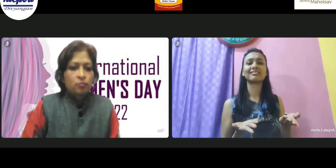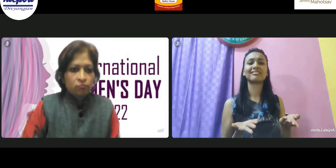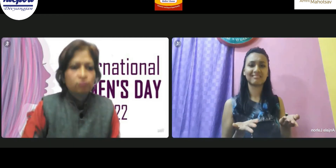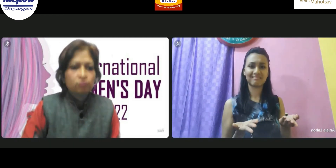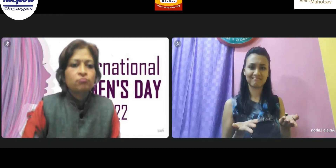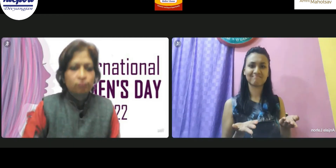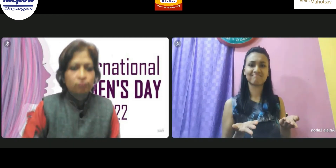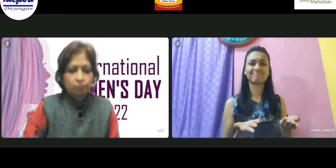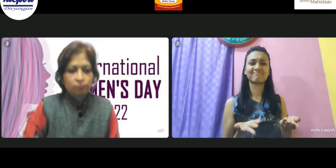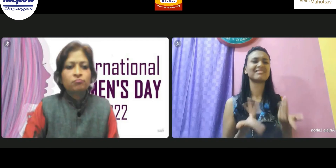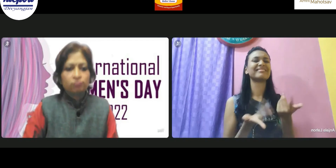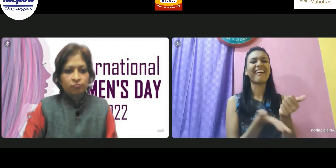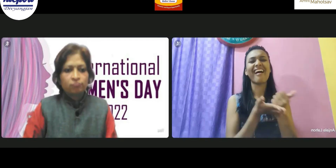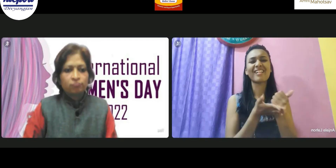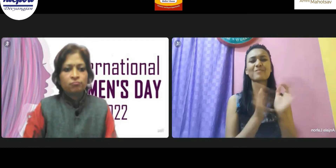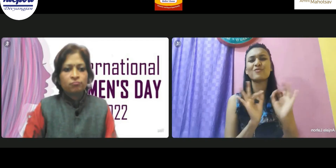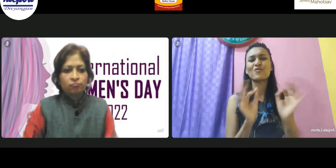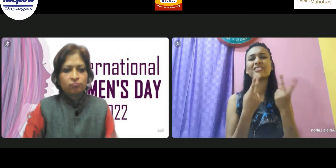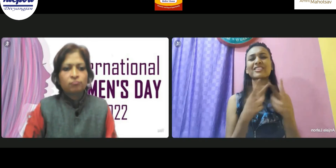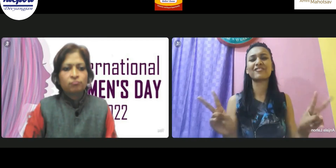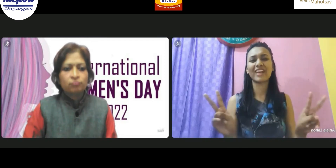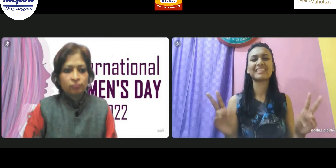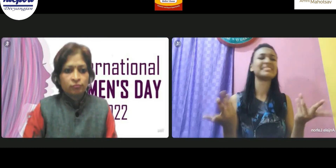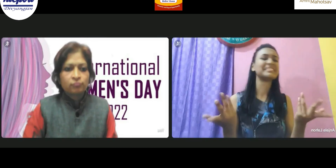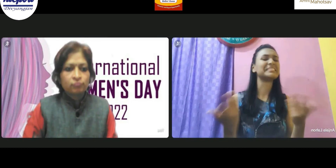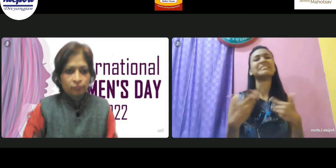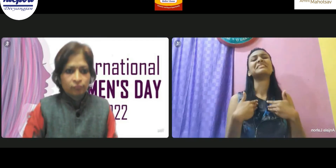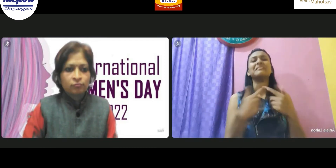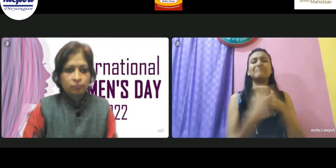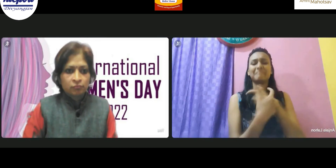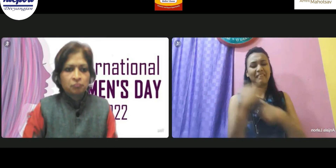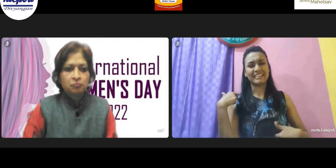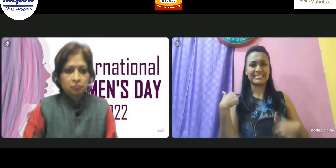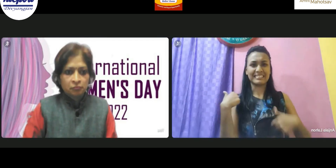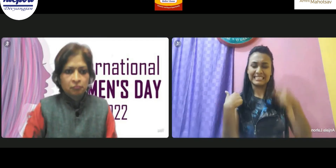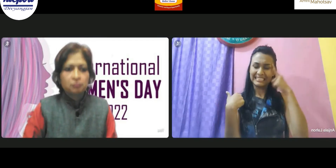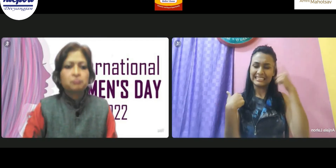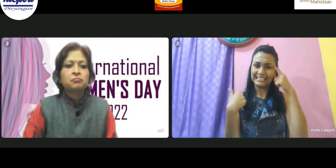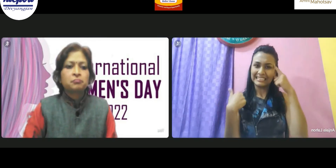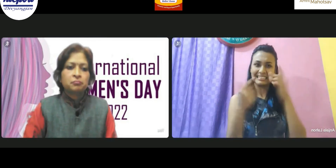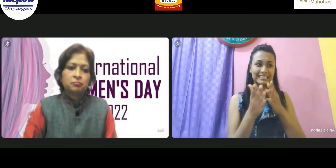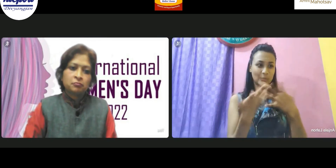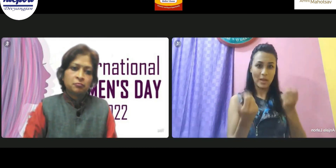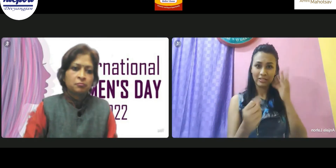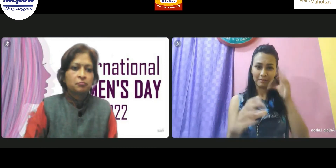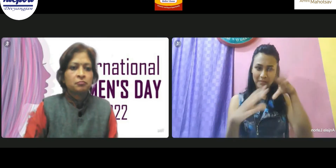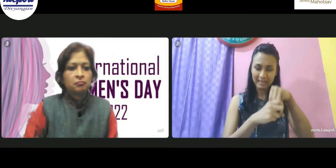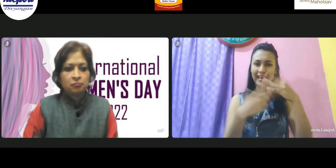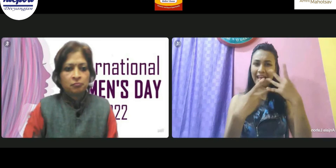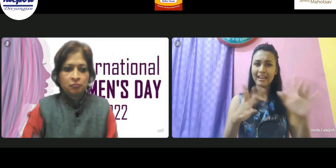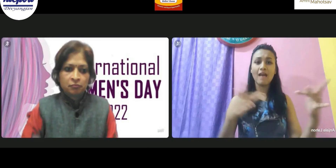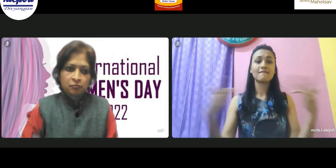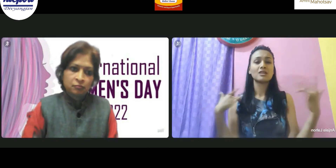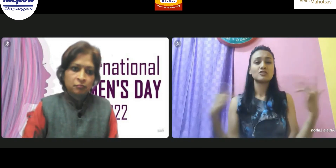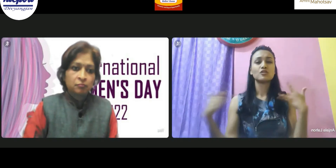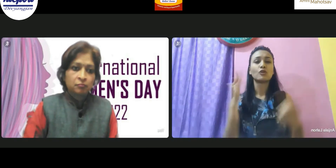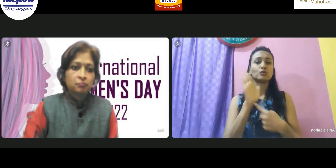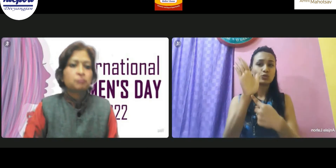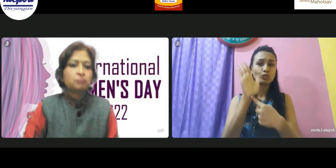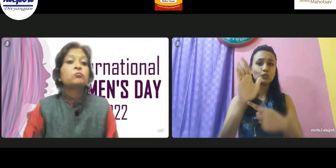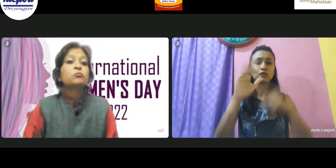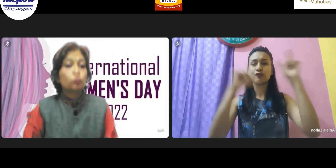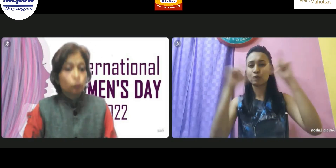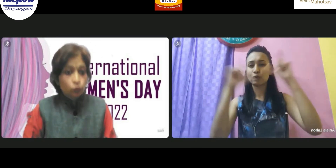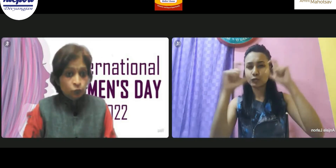तरह का नहीं है, अभी इस तरह का कल्चर नहीं है हमारे यहाँ। ब्यूटी पेजेंट में हमने भाग लिया, लेकिन हियरिंग के साथ